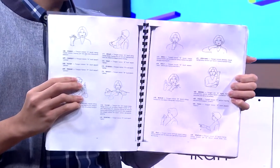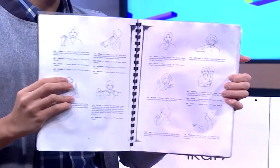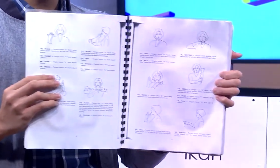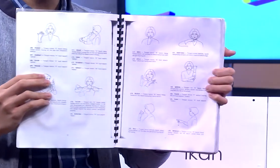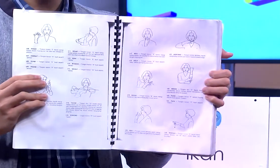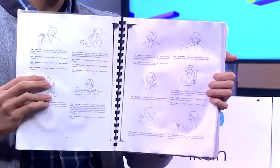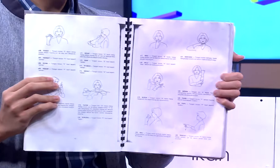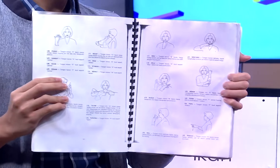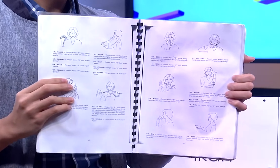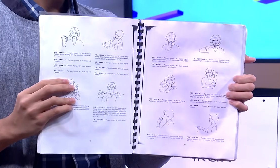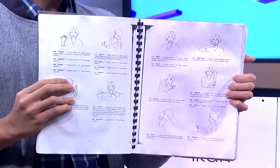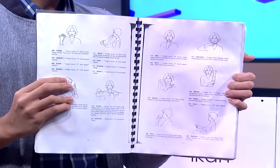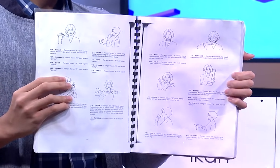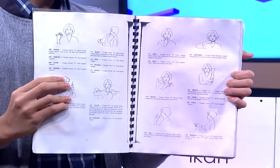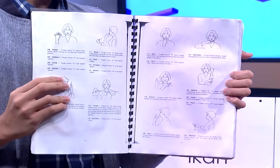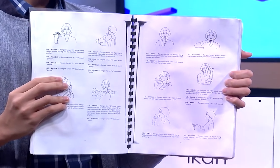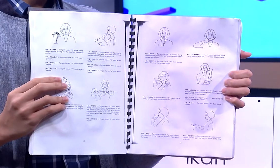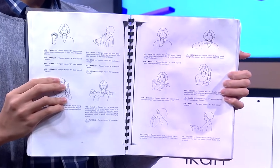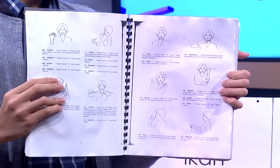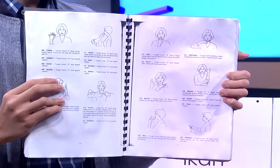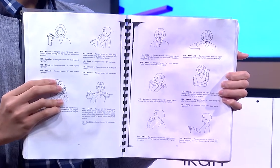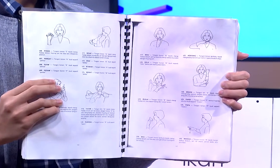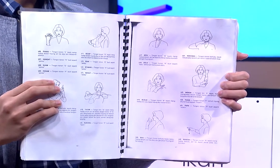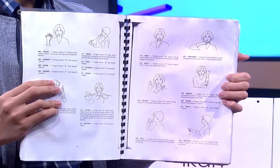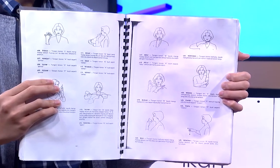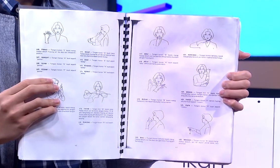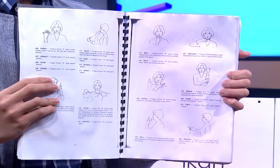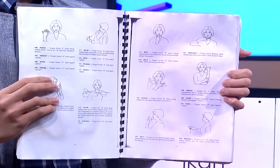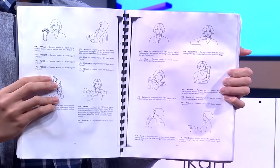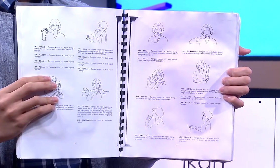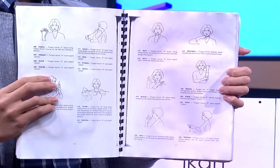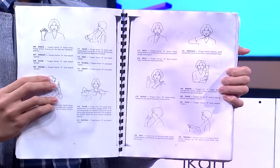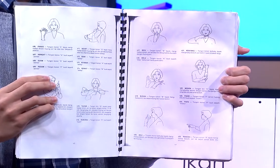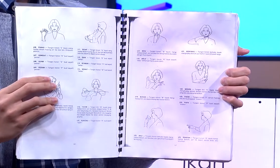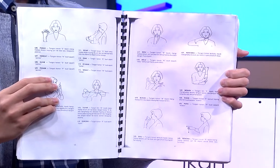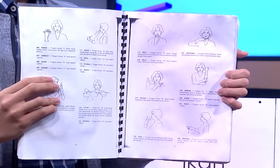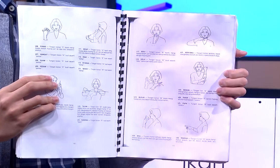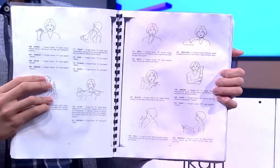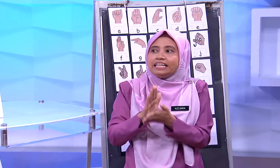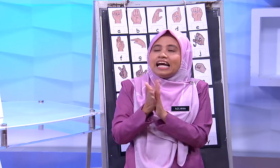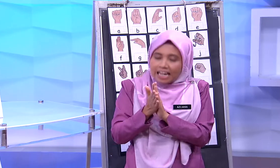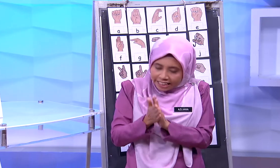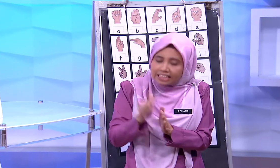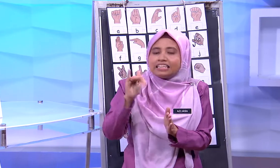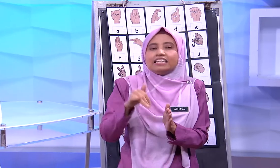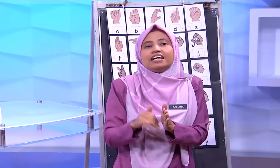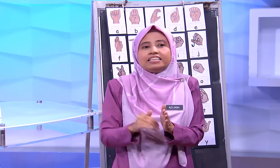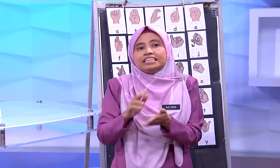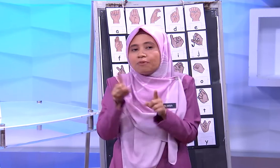Ayang Citeureup kalau murid-murid biasa Adek kamus bahasa Melayu Haji Ayah jadi